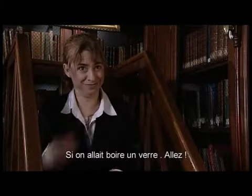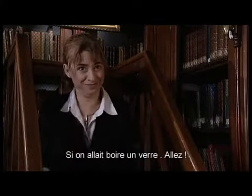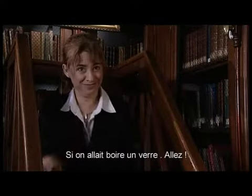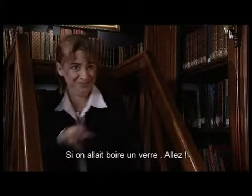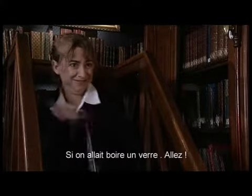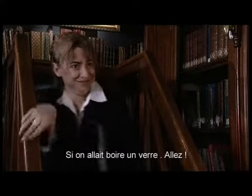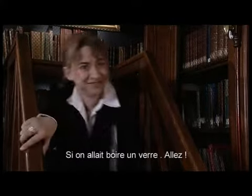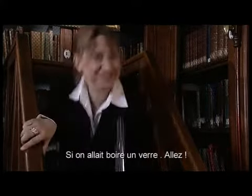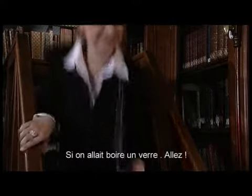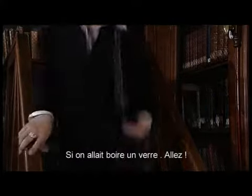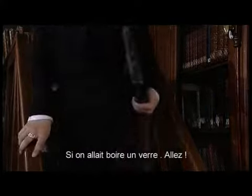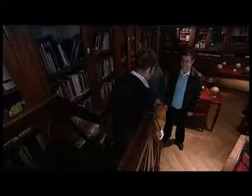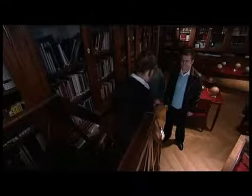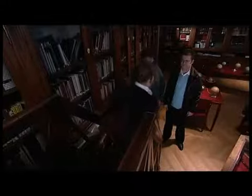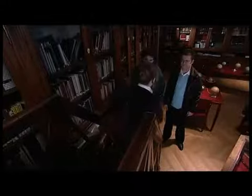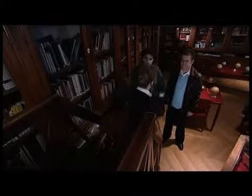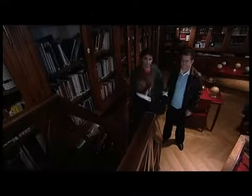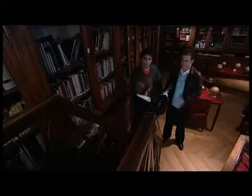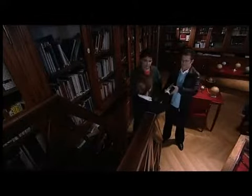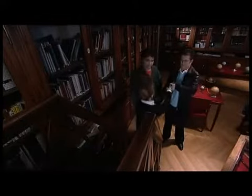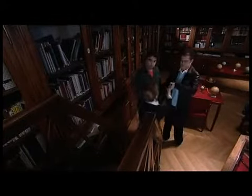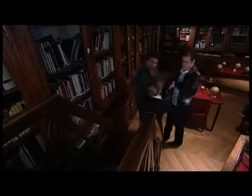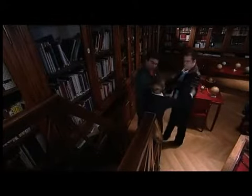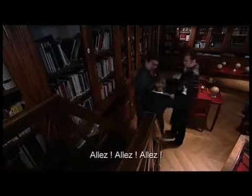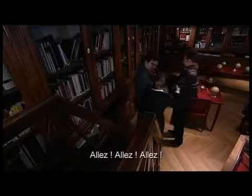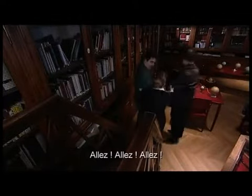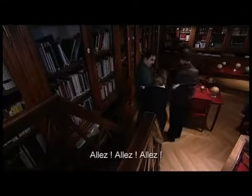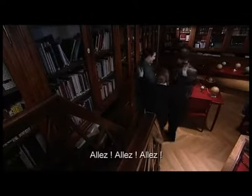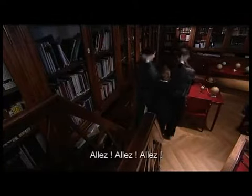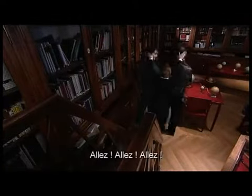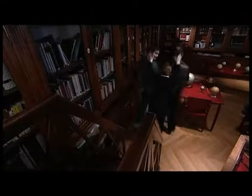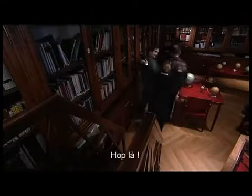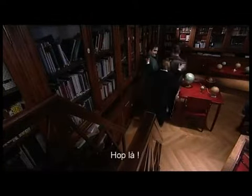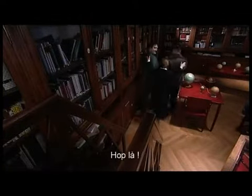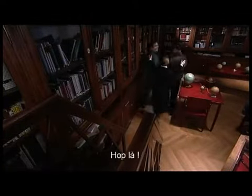verre, allez. Allez, allez, allez. Hop là.